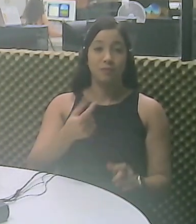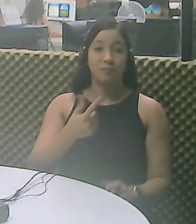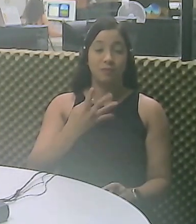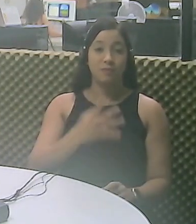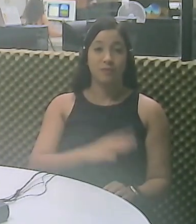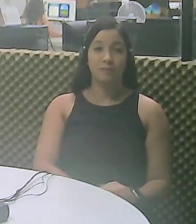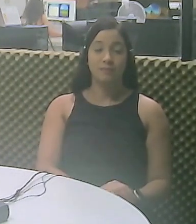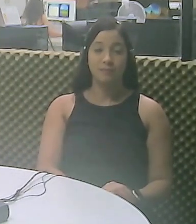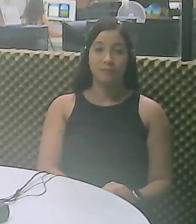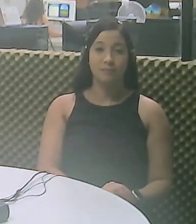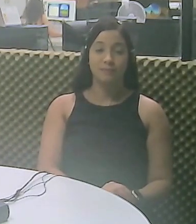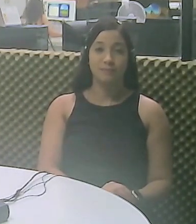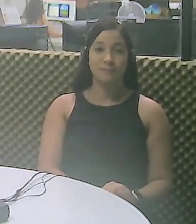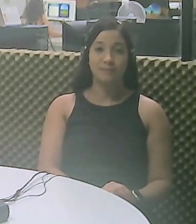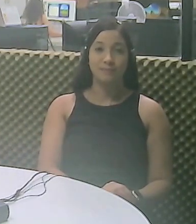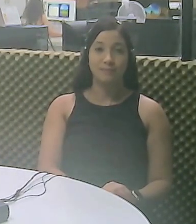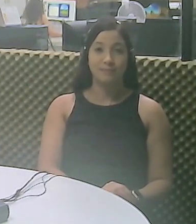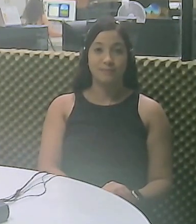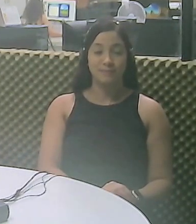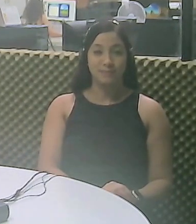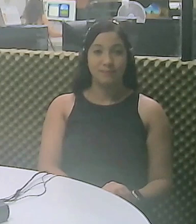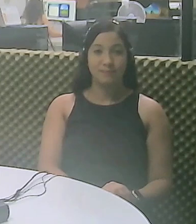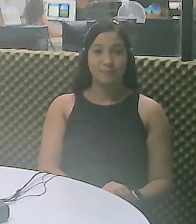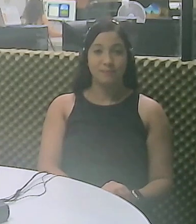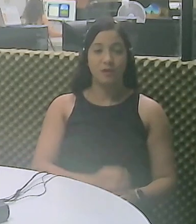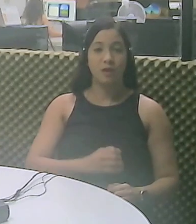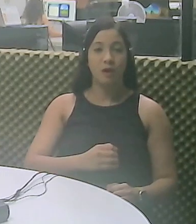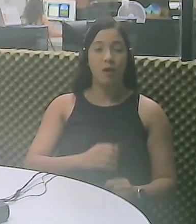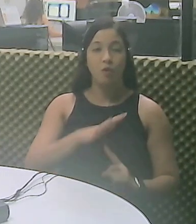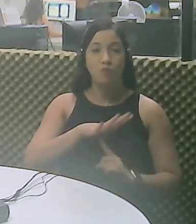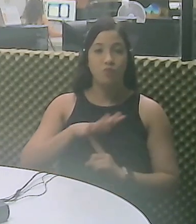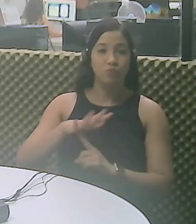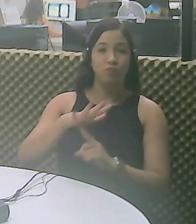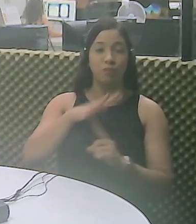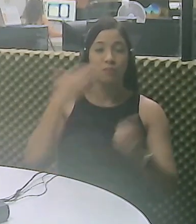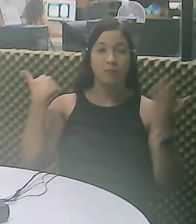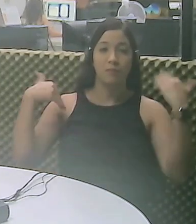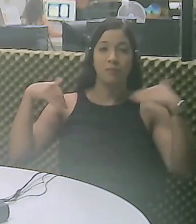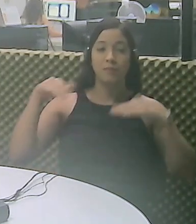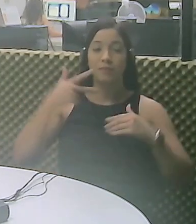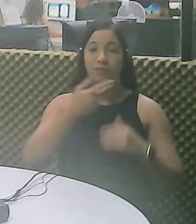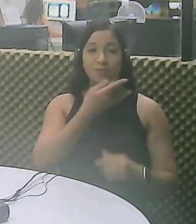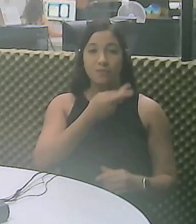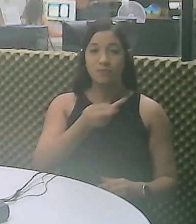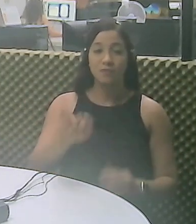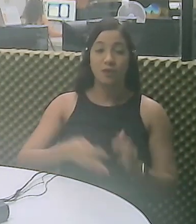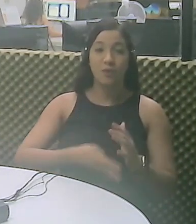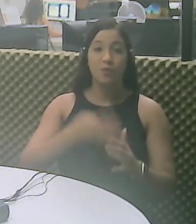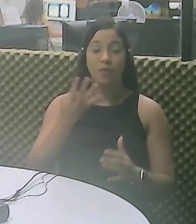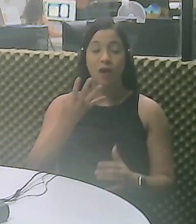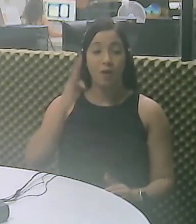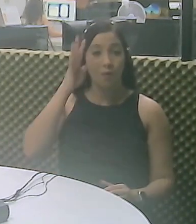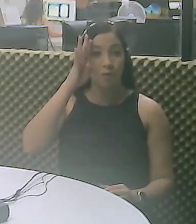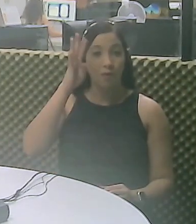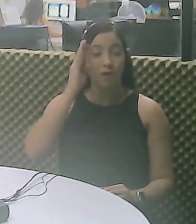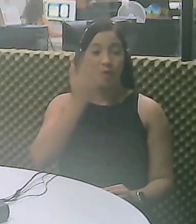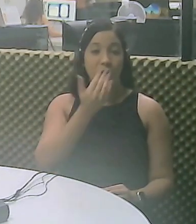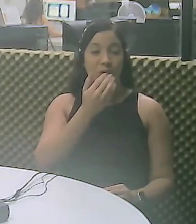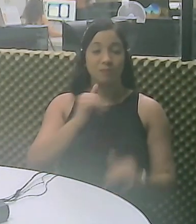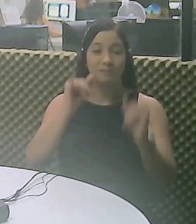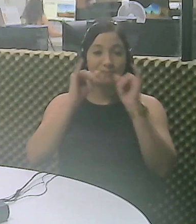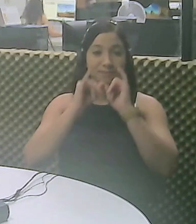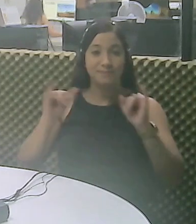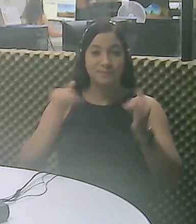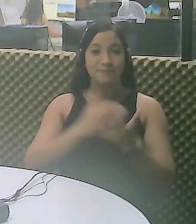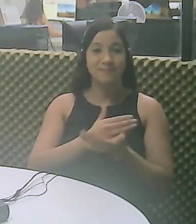2024. E ainda, Maratona do Turismo continua hoje com Quarta Gastronômica. Essas e